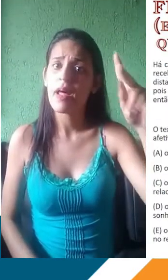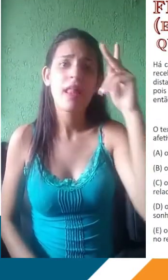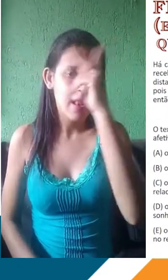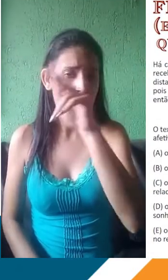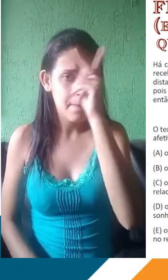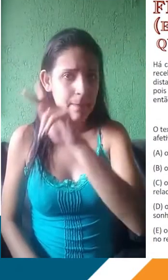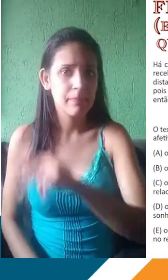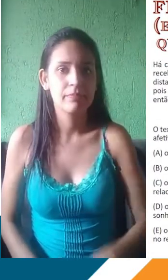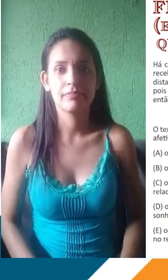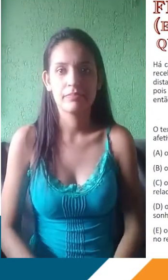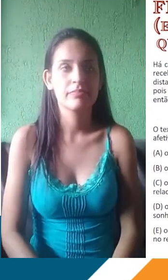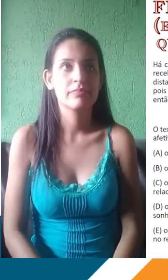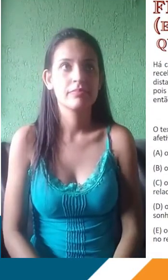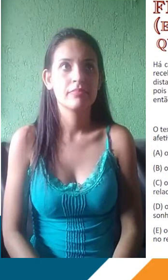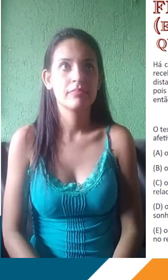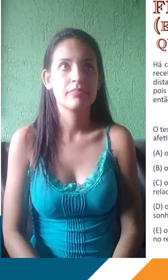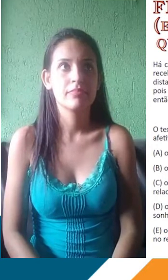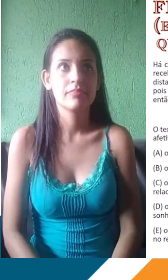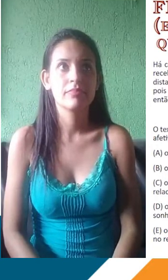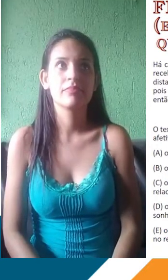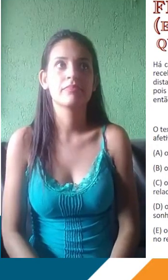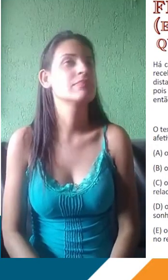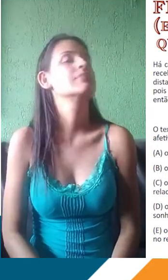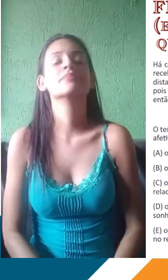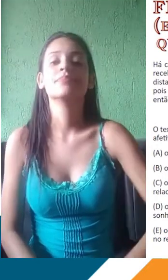de cada uma. Próxima questão, uma questão sobre